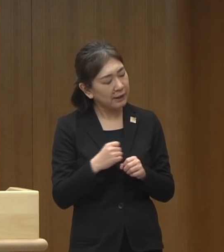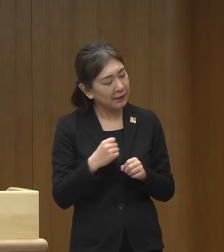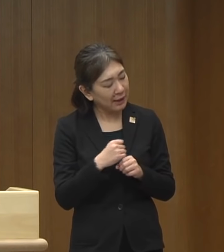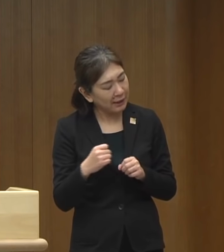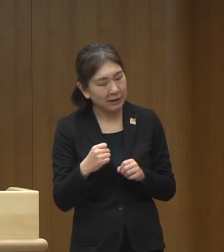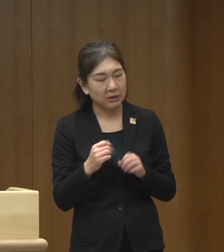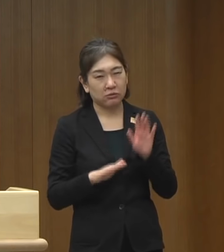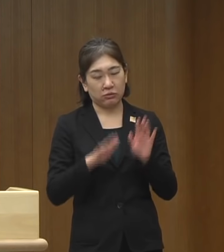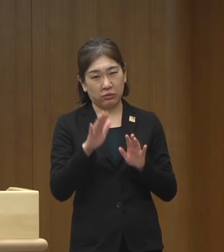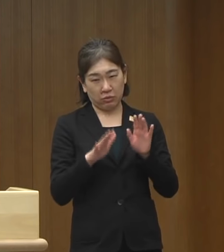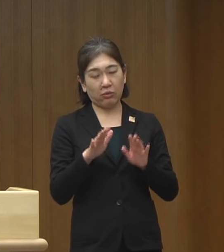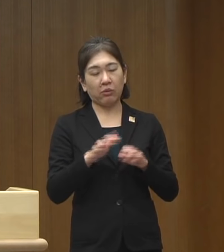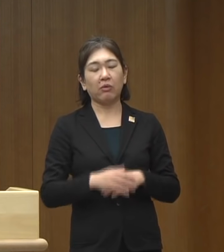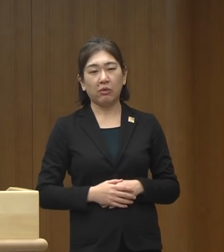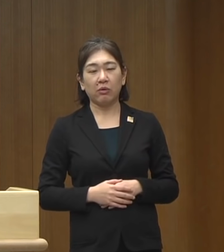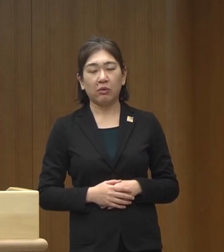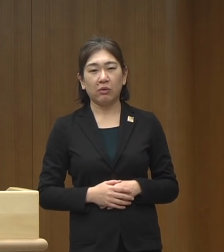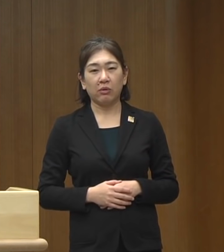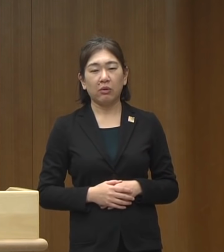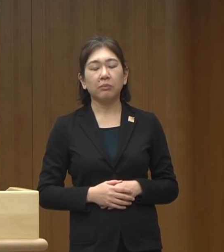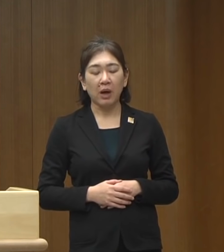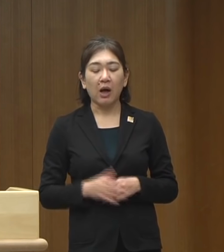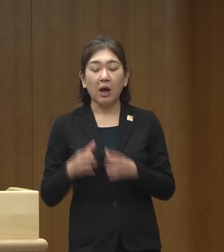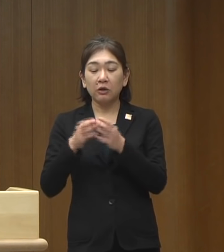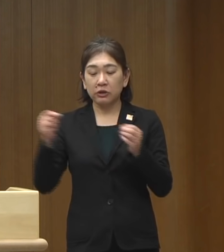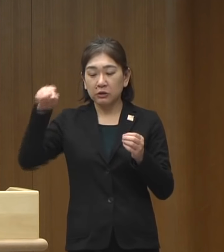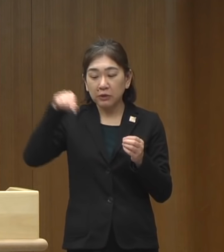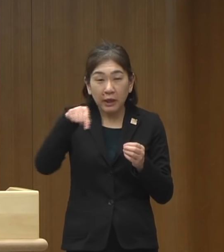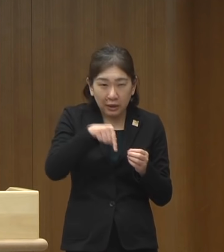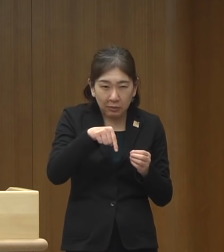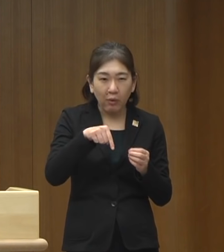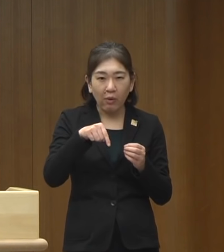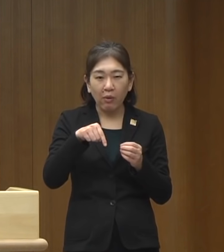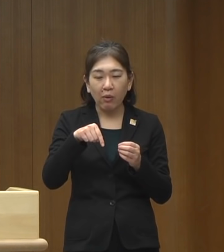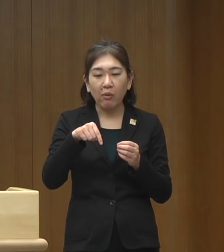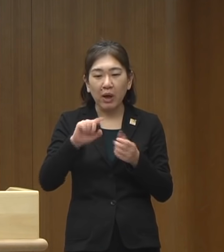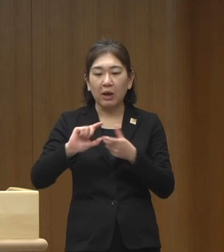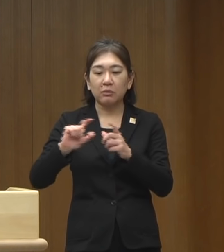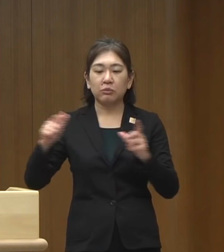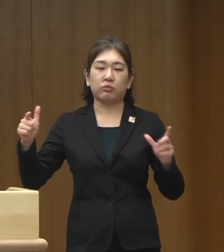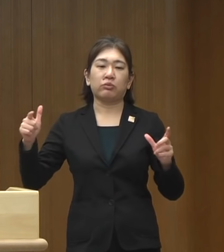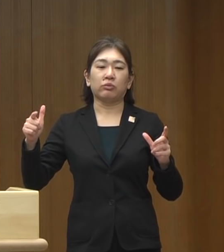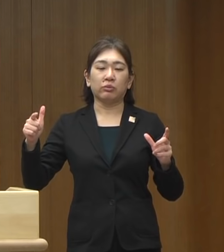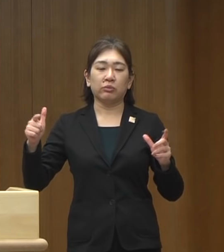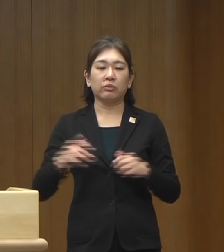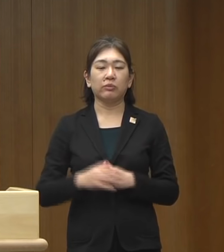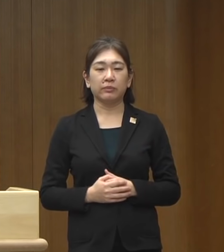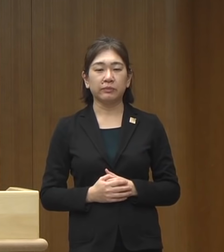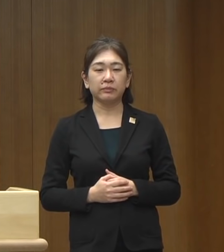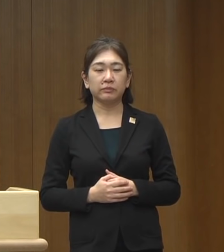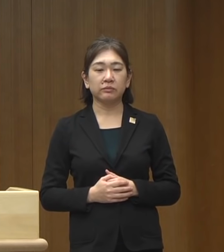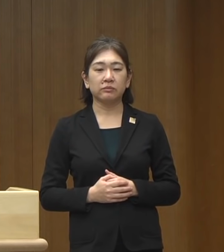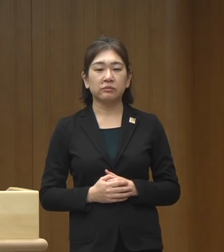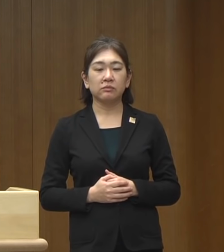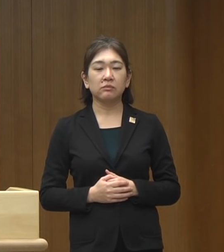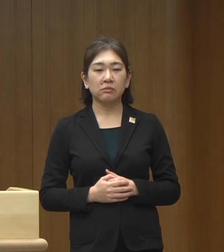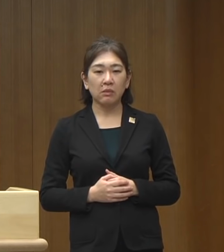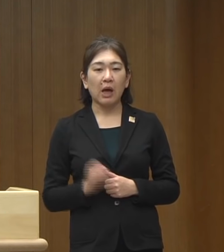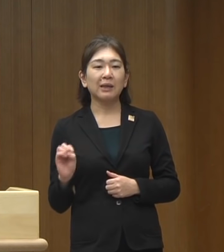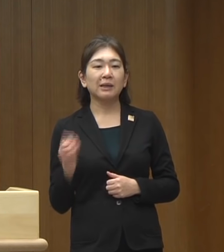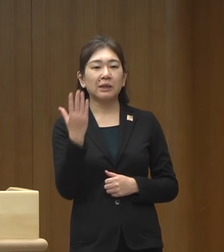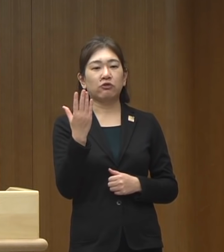。また国内においても患者の広がりが続いているという状況です。緊急事態宣